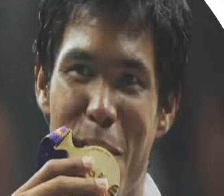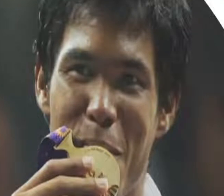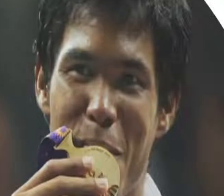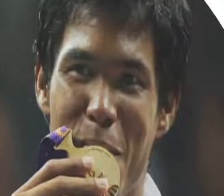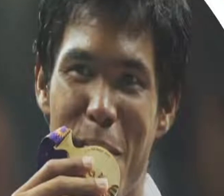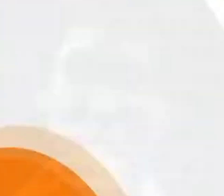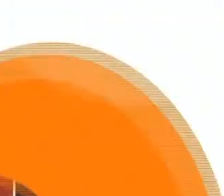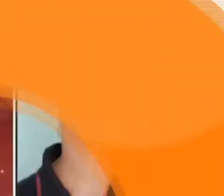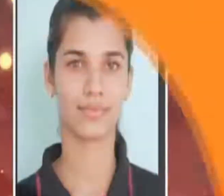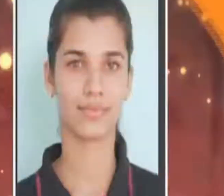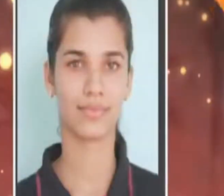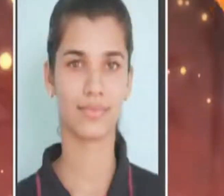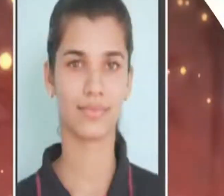स्वयं बने, हम